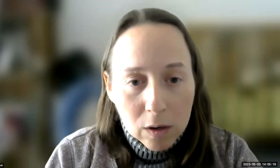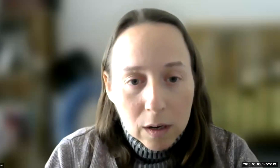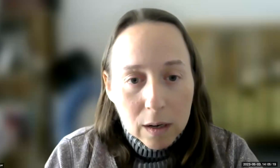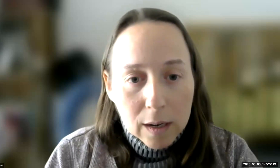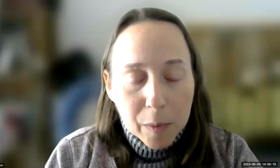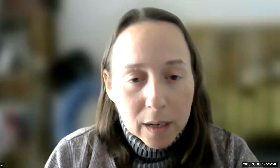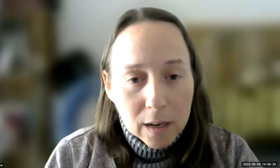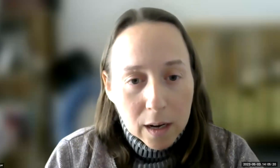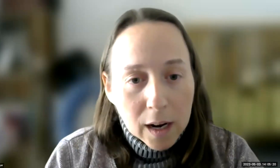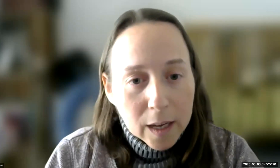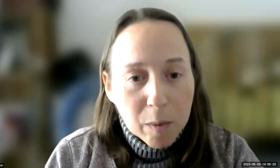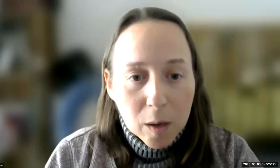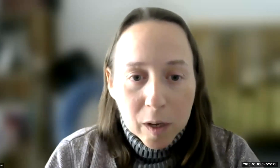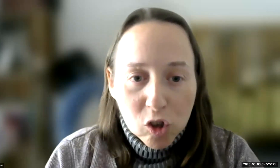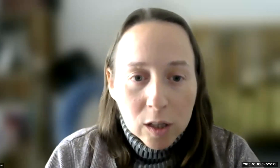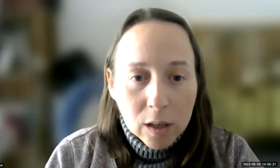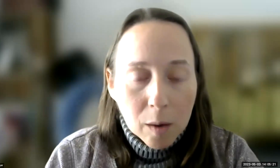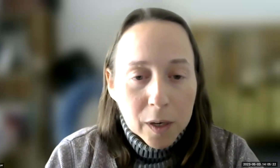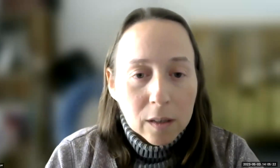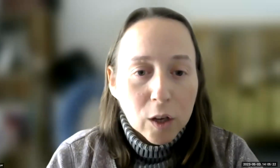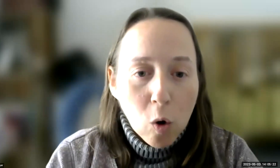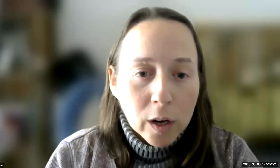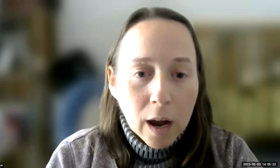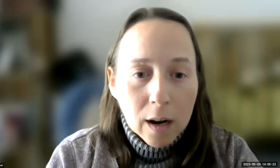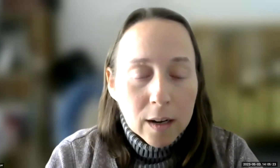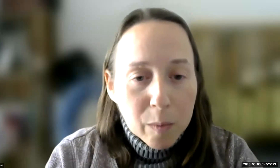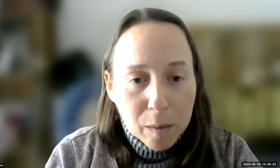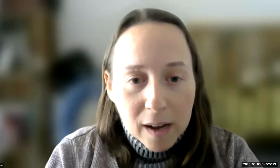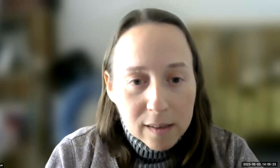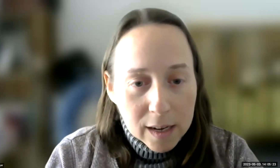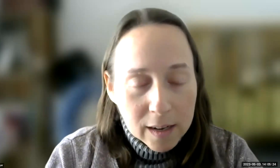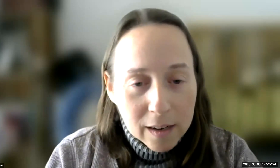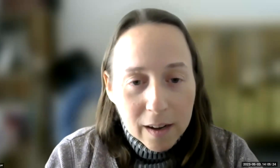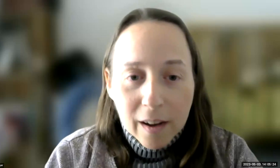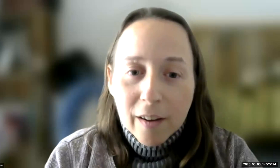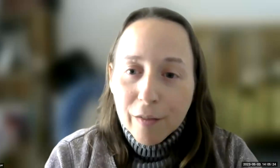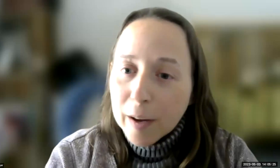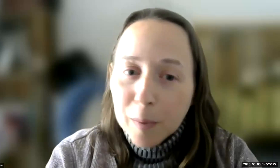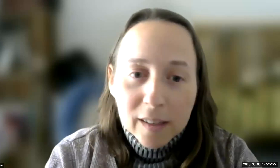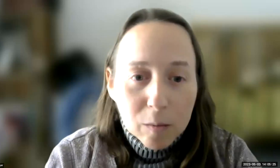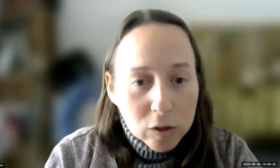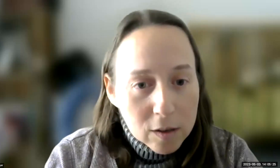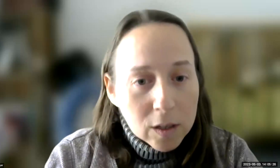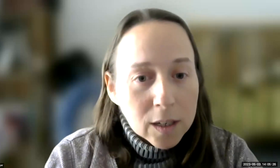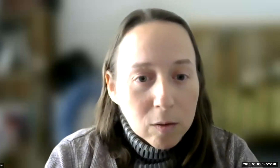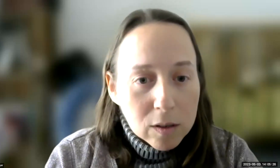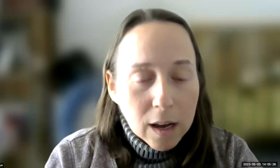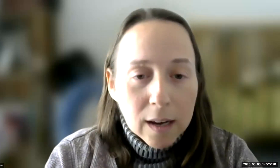בין אקדמיה לבין שטח, בין תיאוריה לבין מעשה ובהזדמנות הזאת אני גם רוצה